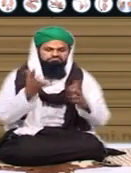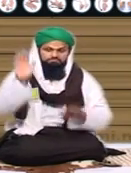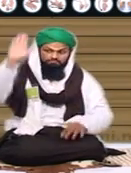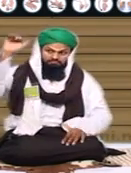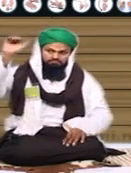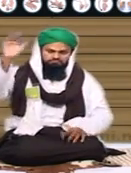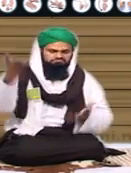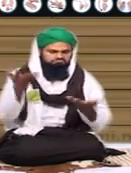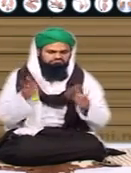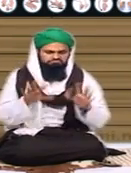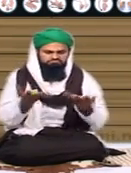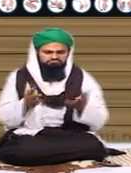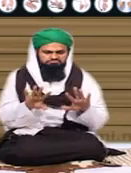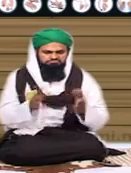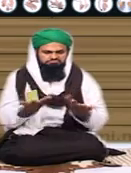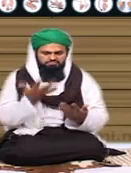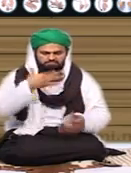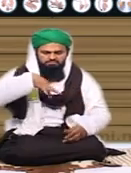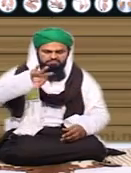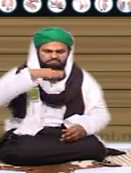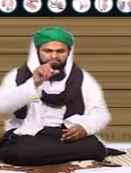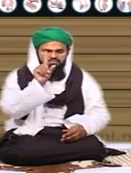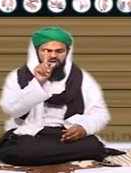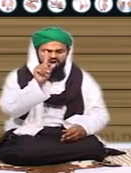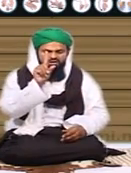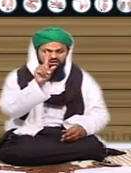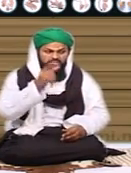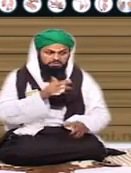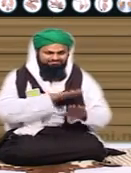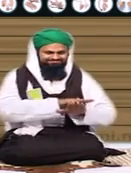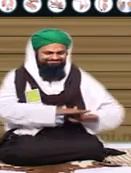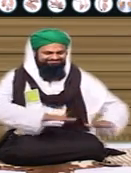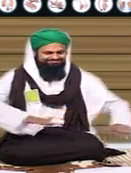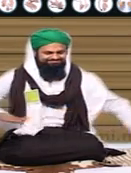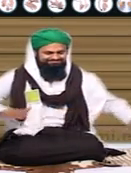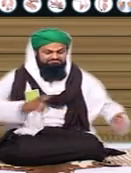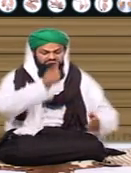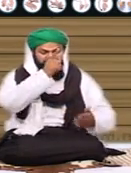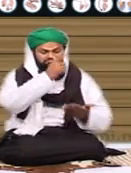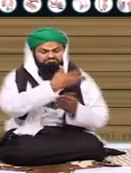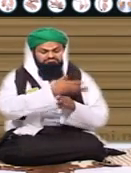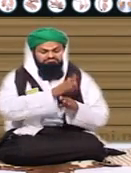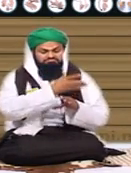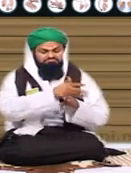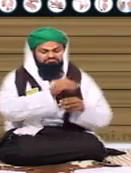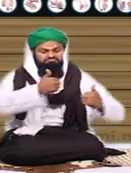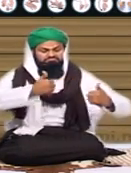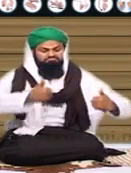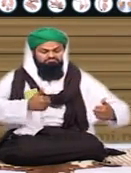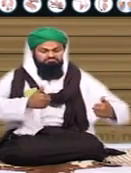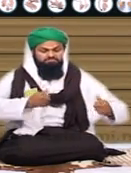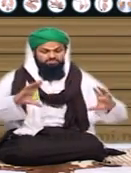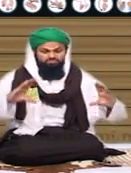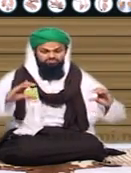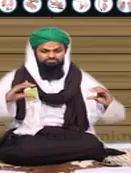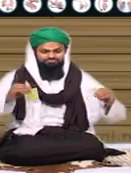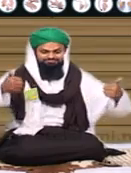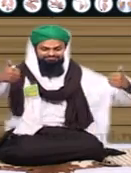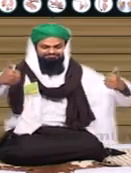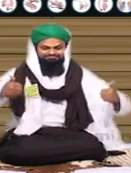پاس جا سکیں گے نہ کسی کو بلا سکیں گے۔ آج تو مخملی فرش بچھا کر اس پر بیٹھتے ہیں، عمدہ